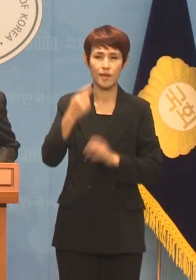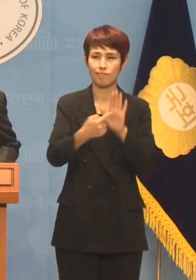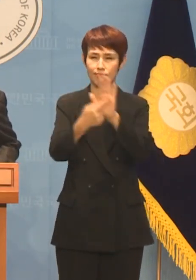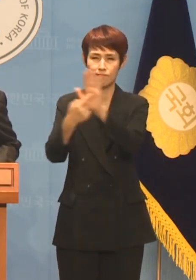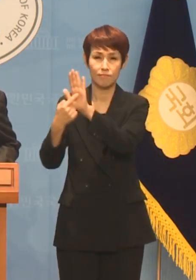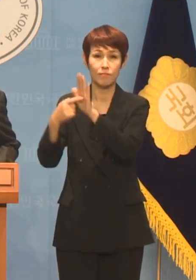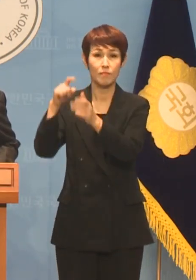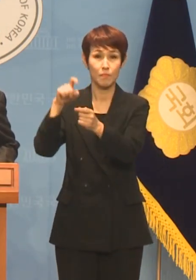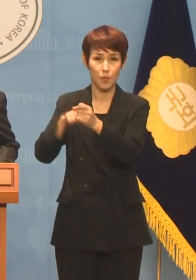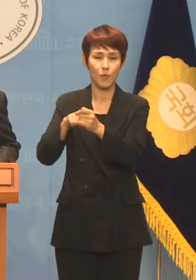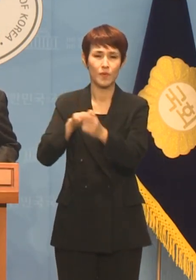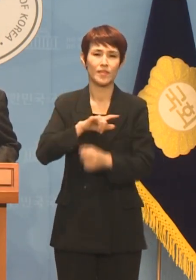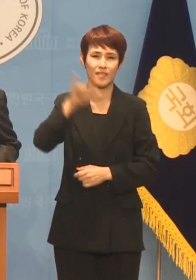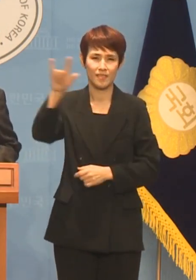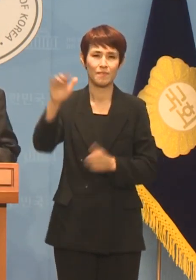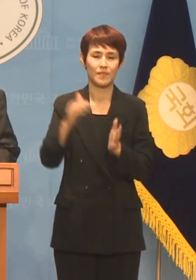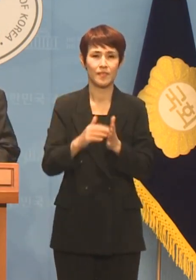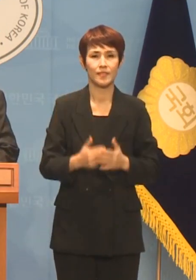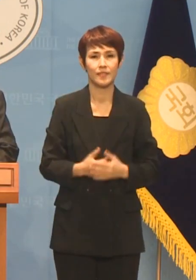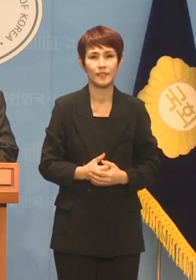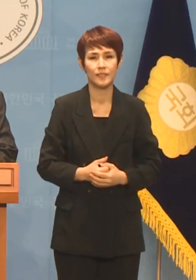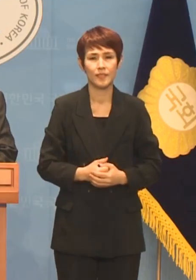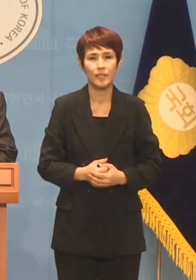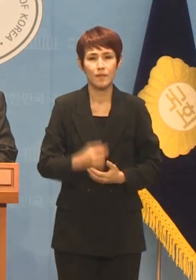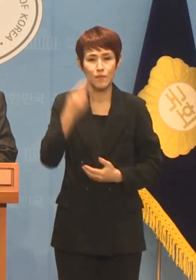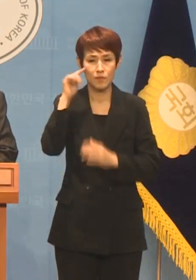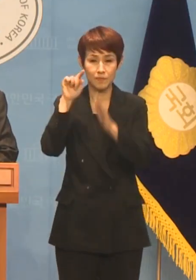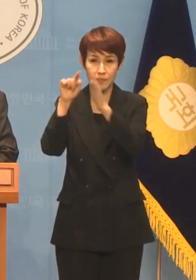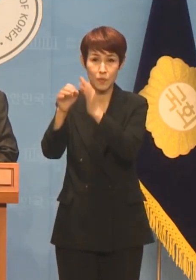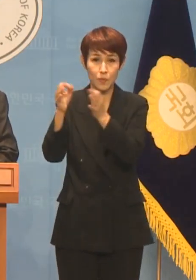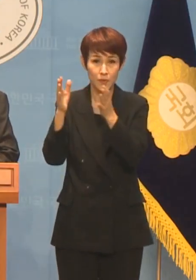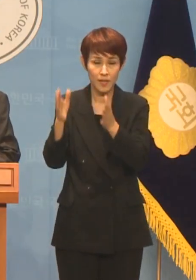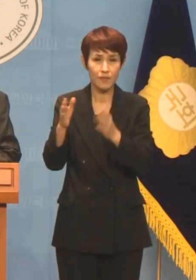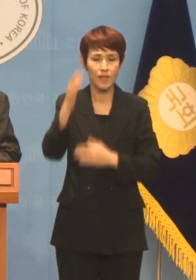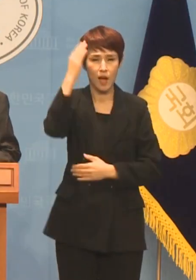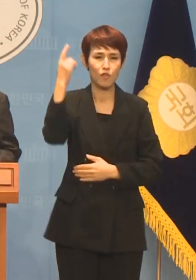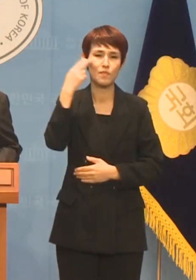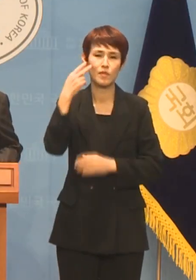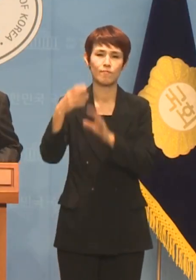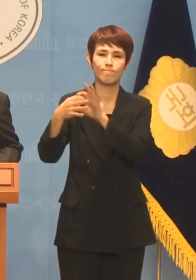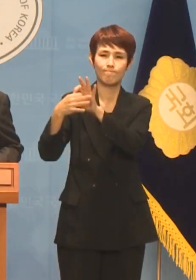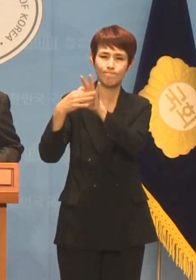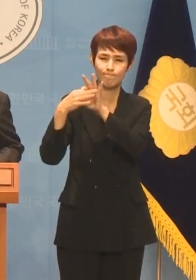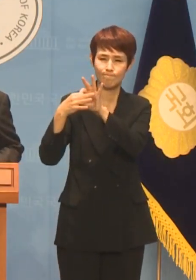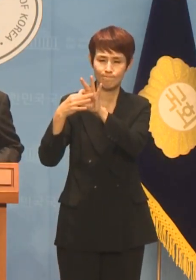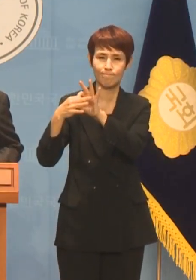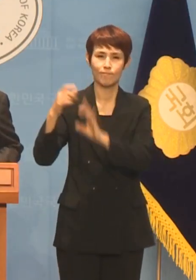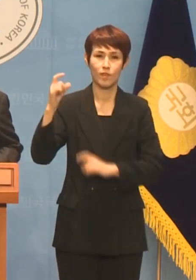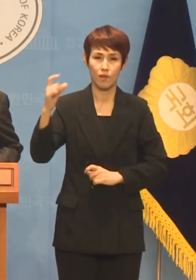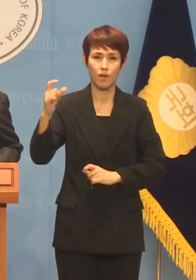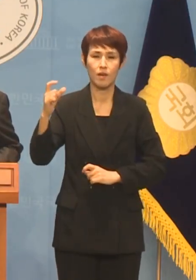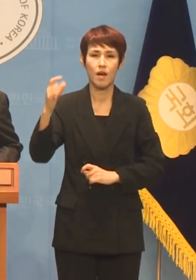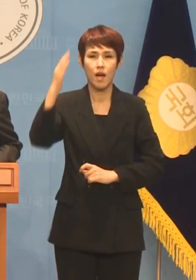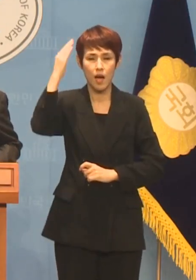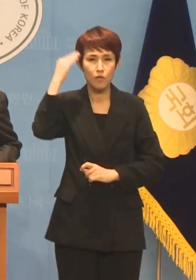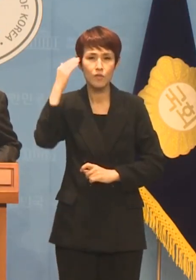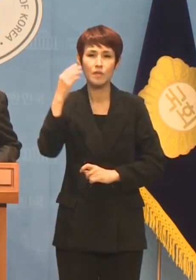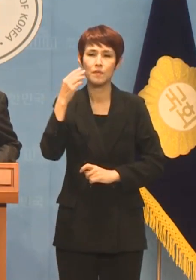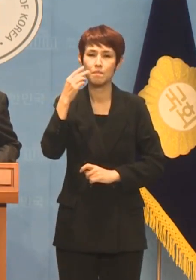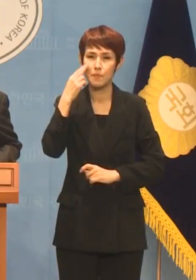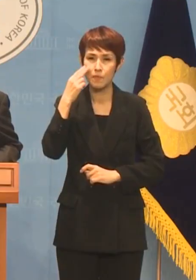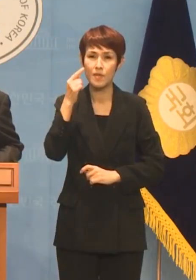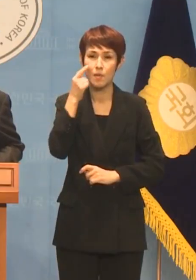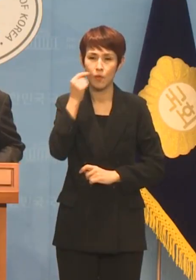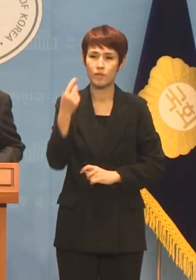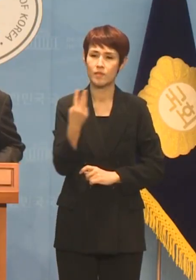데 있습니다. 방미 기간 동안 저는 한미 동맹 강화와 한미일 3국 간 협력의